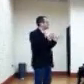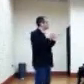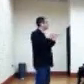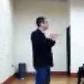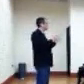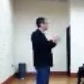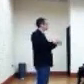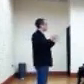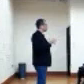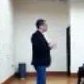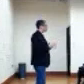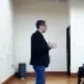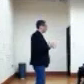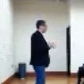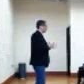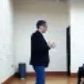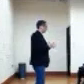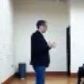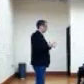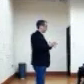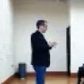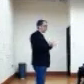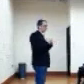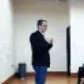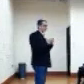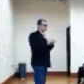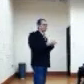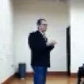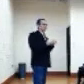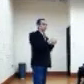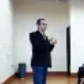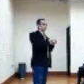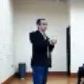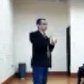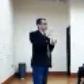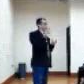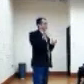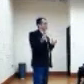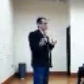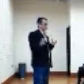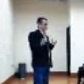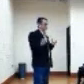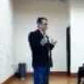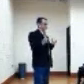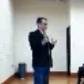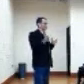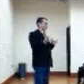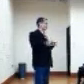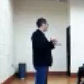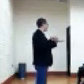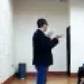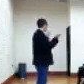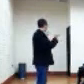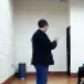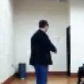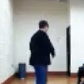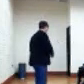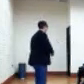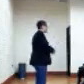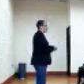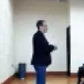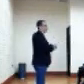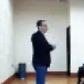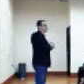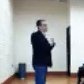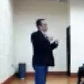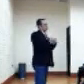invisibilizando realmente esa necesidad de apoyarles y ese tiempo extra que se necesita. Claro, las críticas son fuertes. Recuerdo